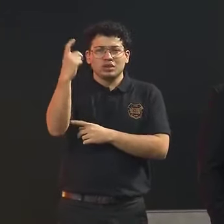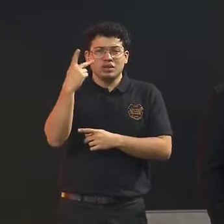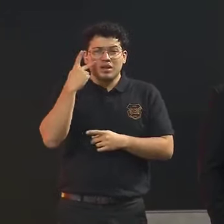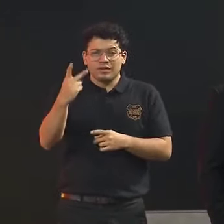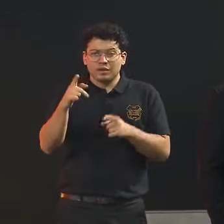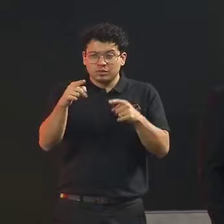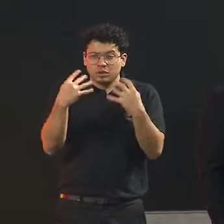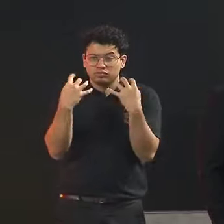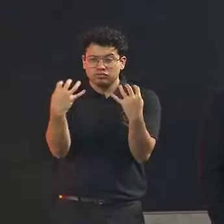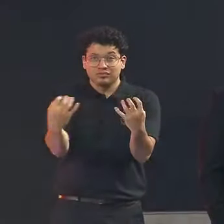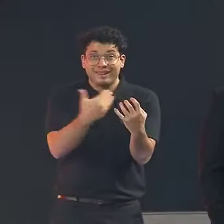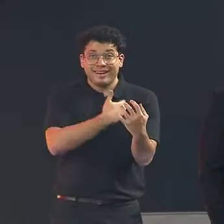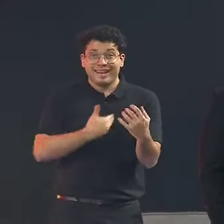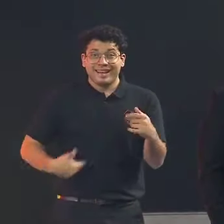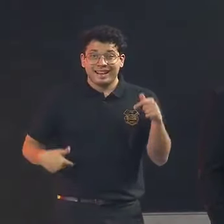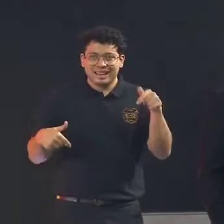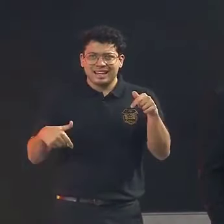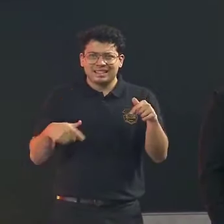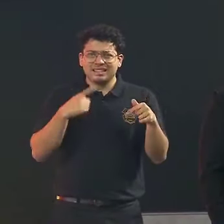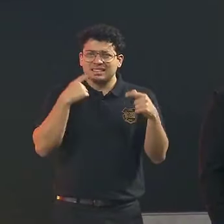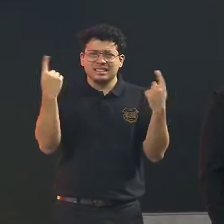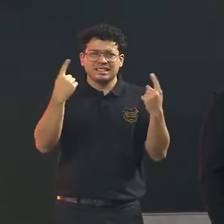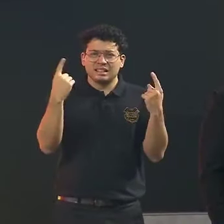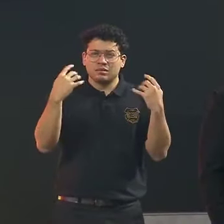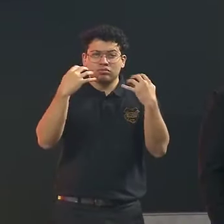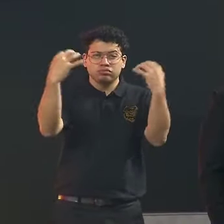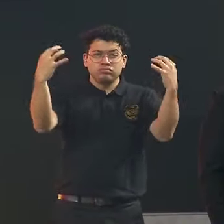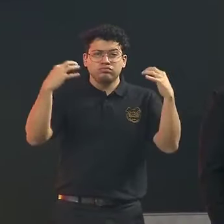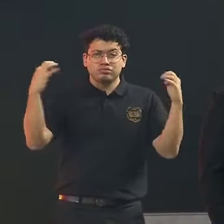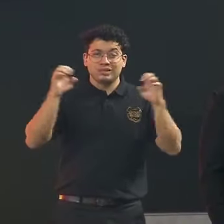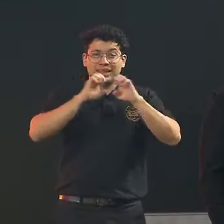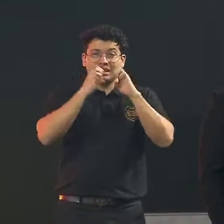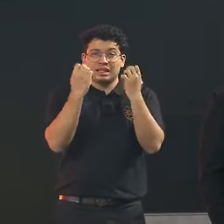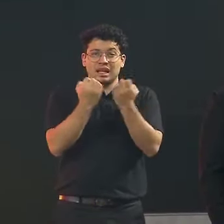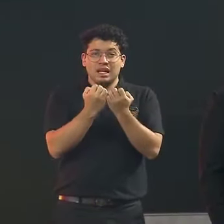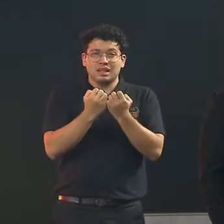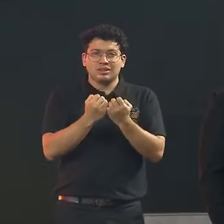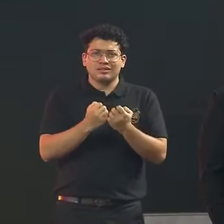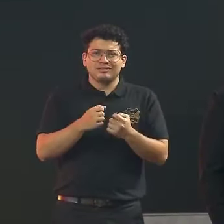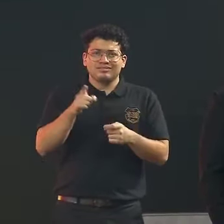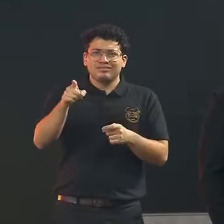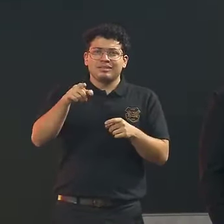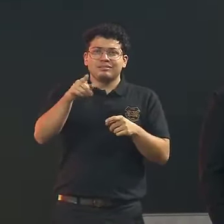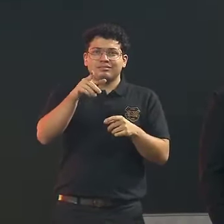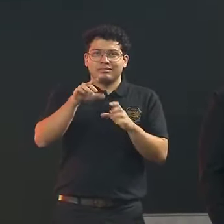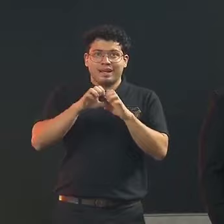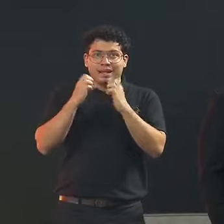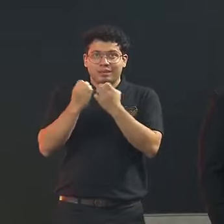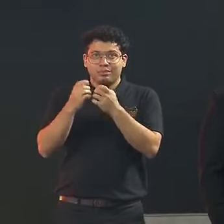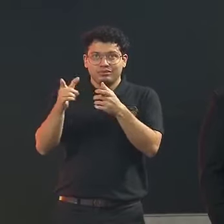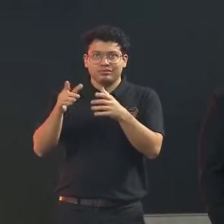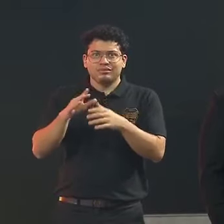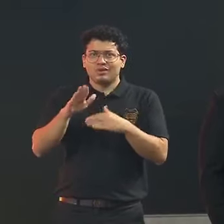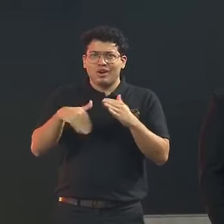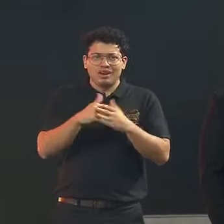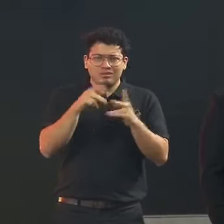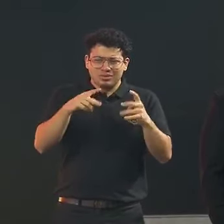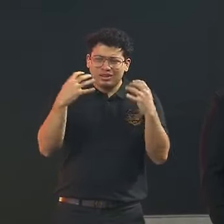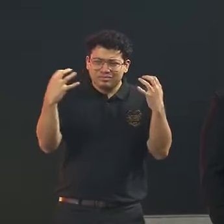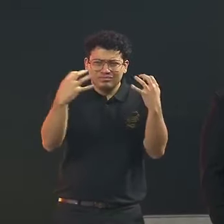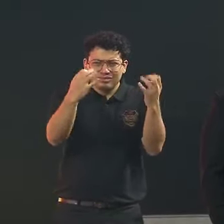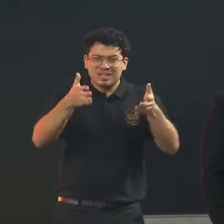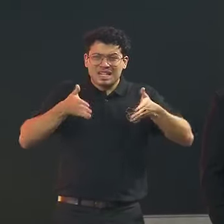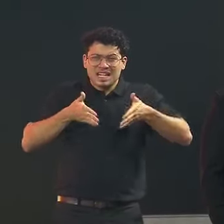herediana, aquella que muchas veces abarrotó las gradas del Rosabal a finales del siglo pasado y a principios de este, tomar las calles